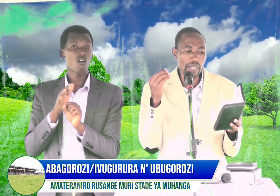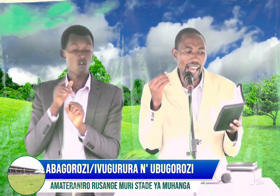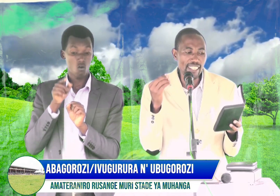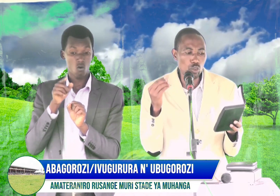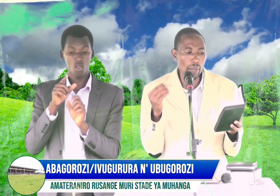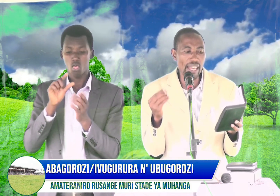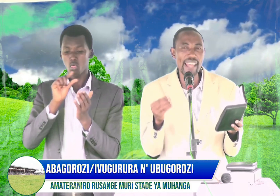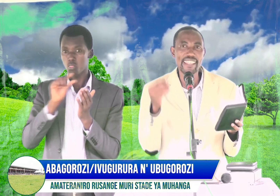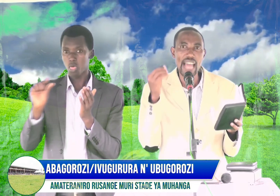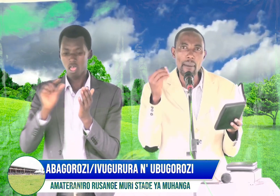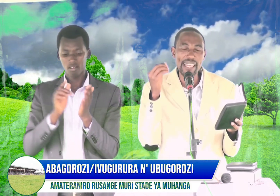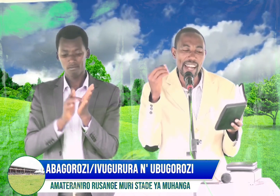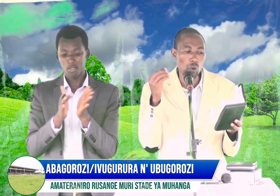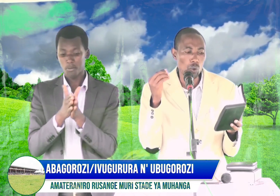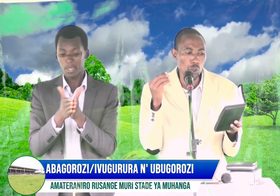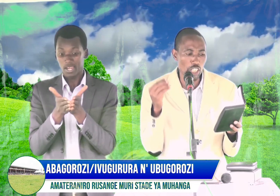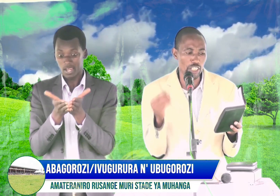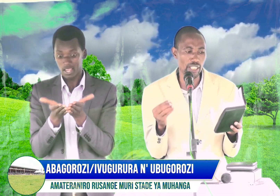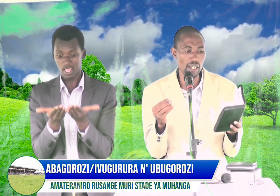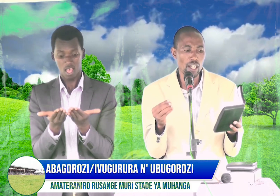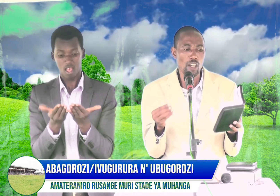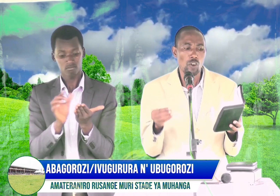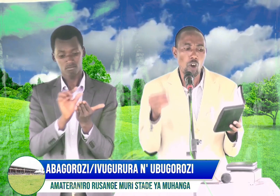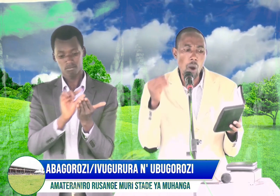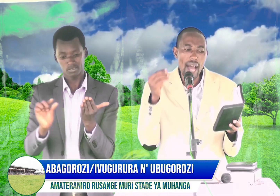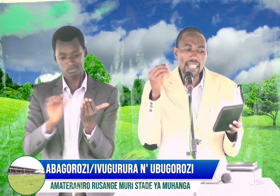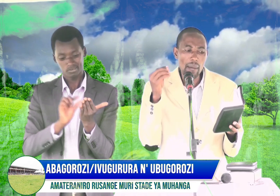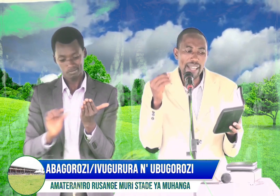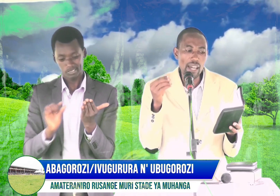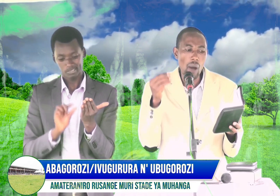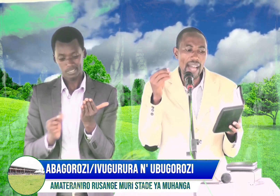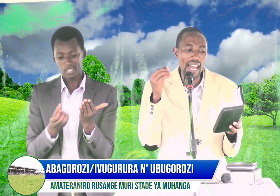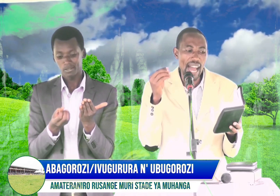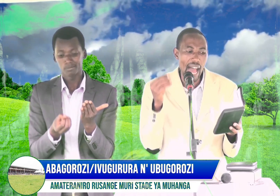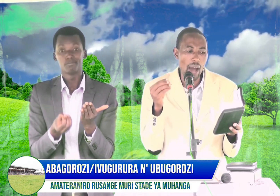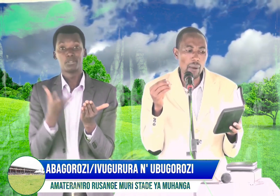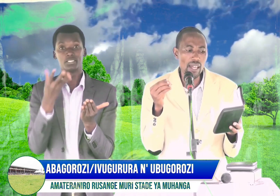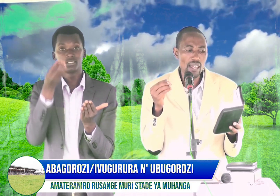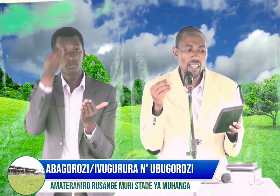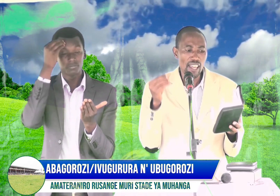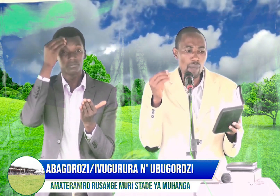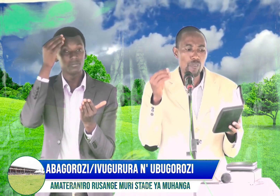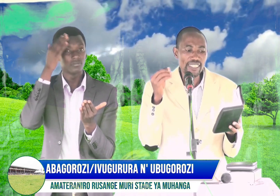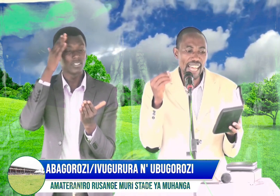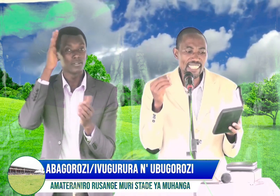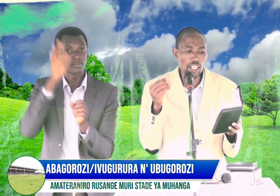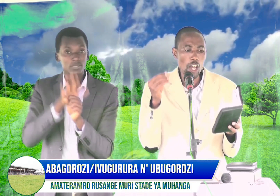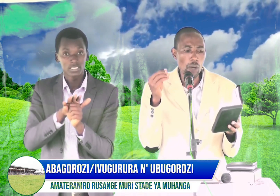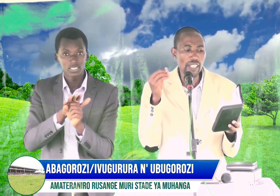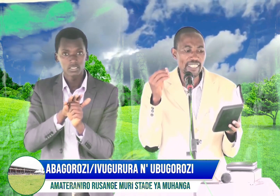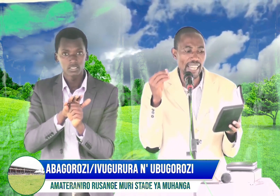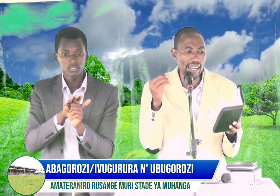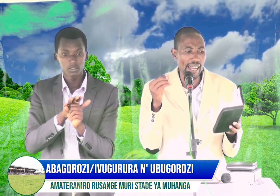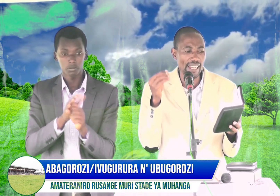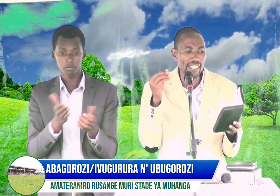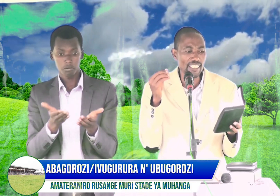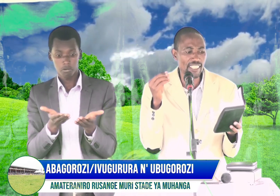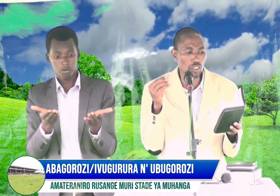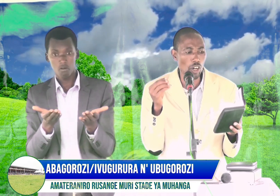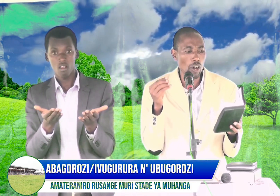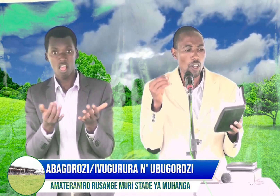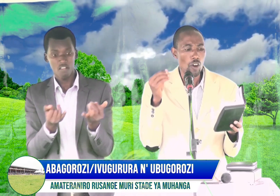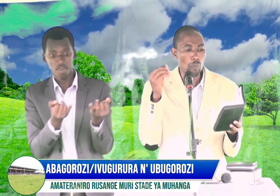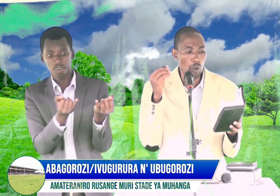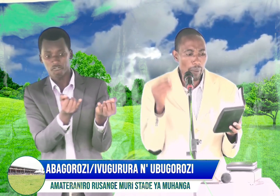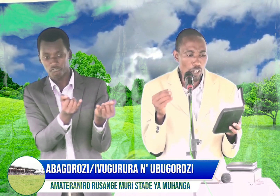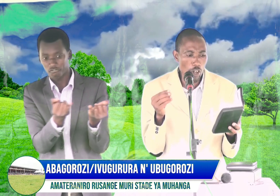myinshi y'ibyanditswe byera, iyaba yaragukujije ngo wakabaye wagahawe invitation yo kwicarana na